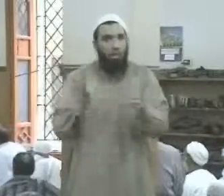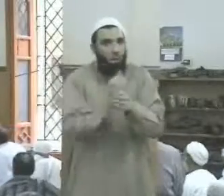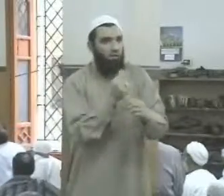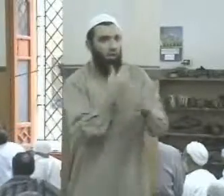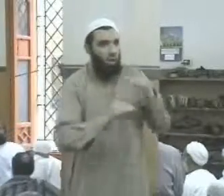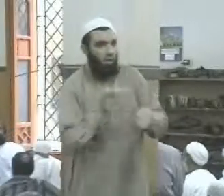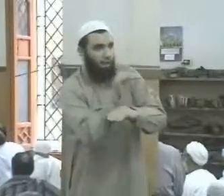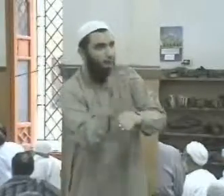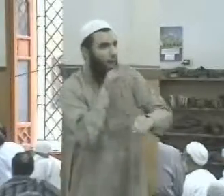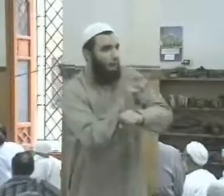وتتعلم